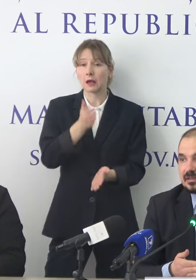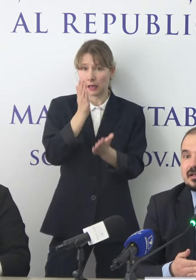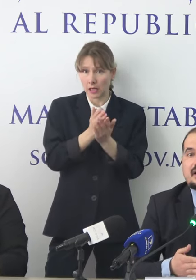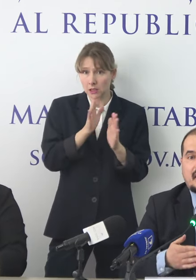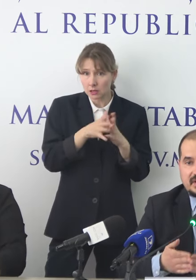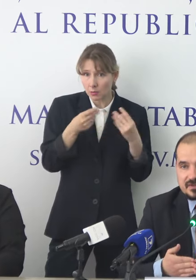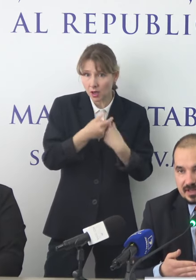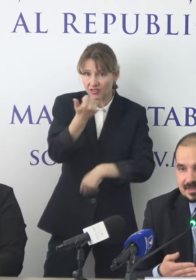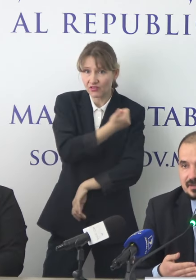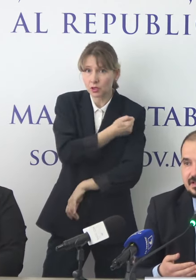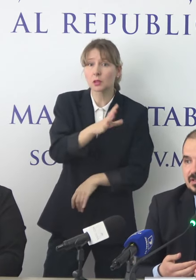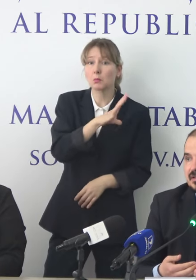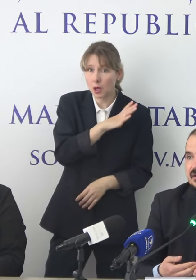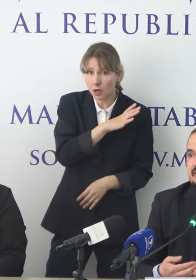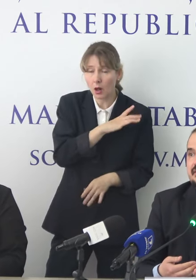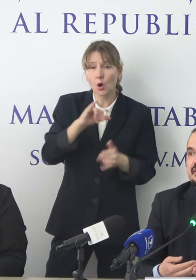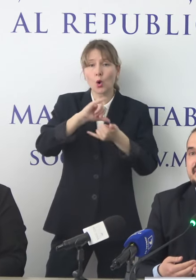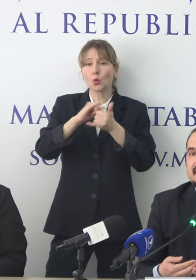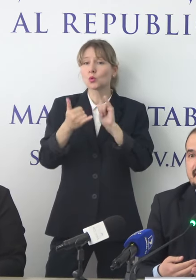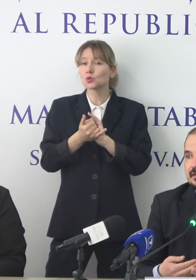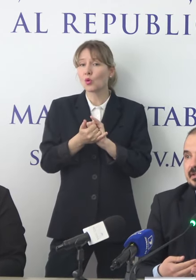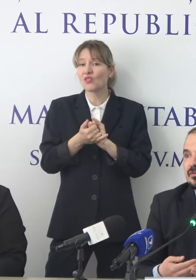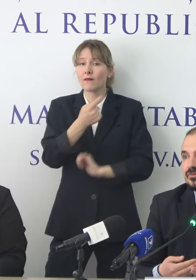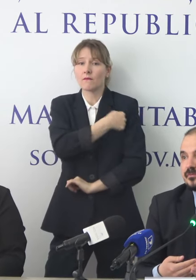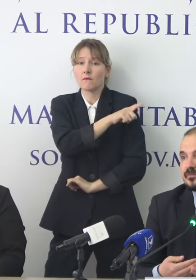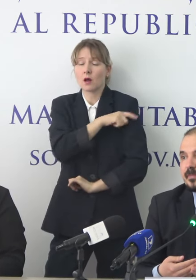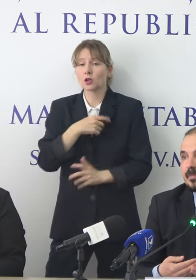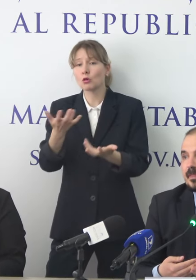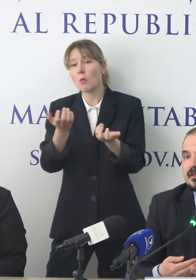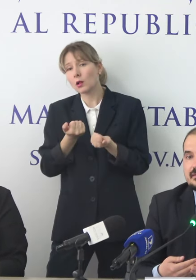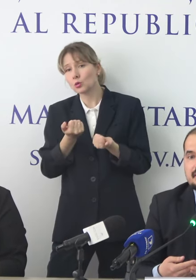vaccinat, a beneficiat de servicii medicale sau nu?